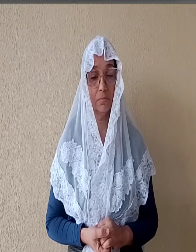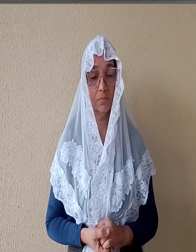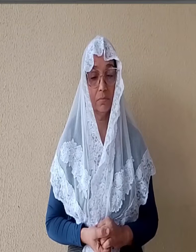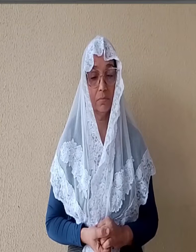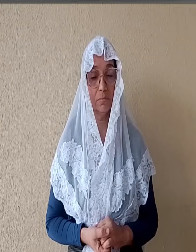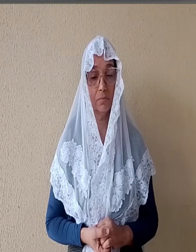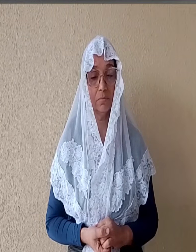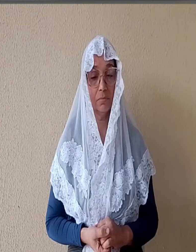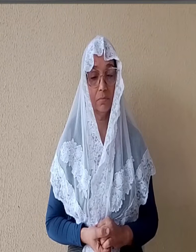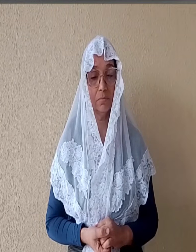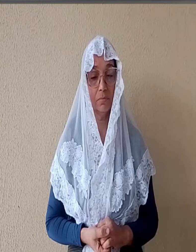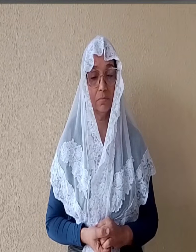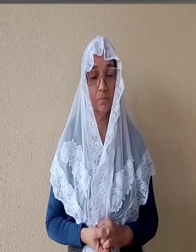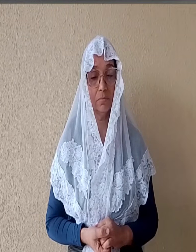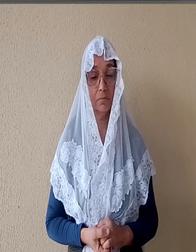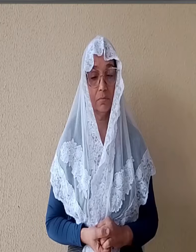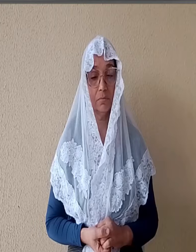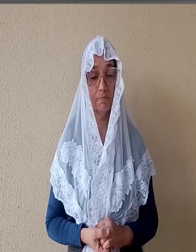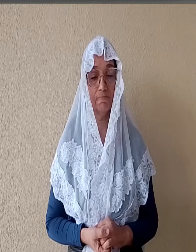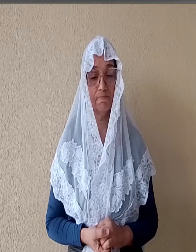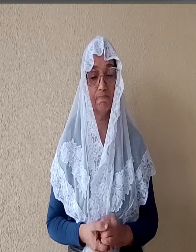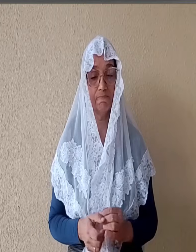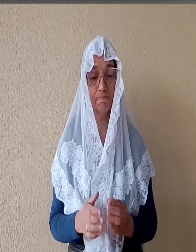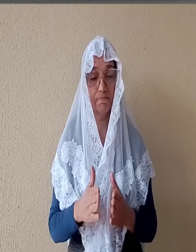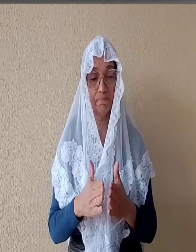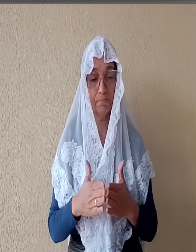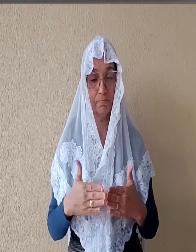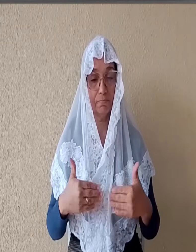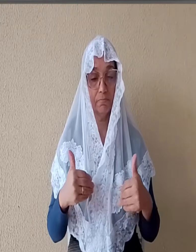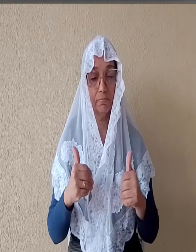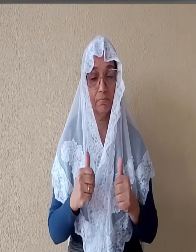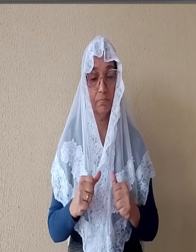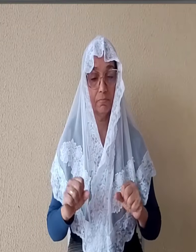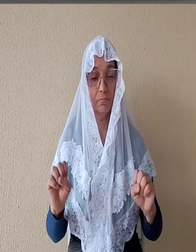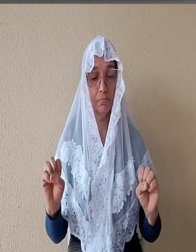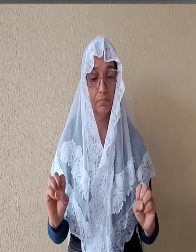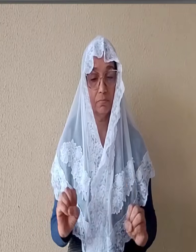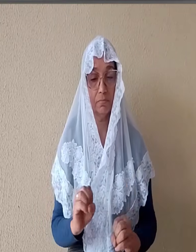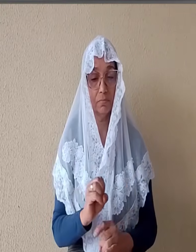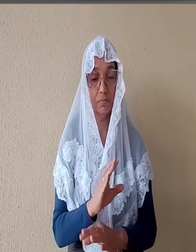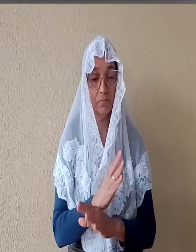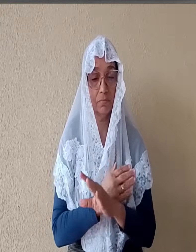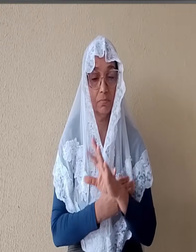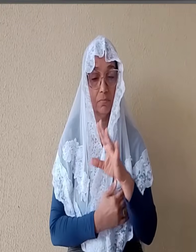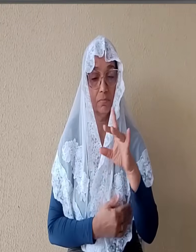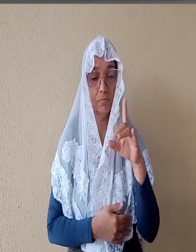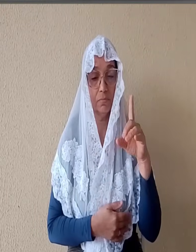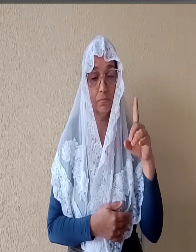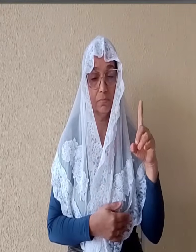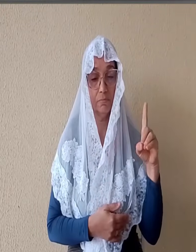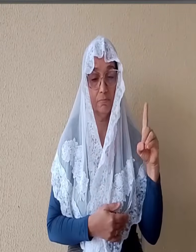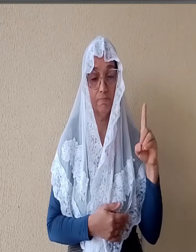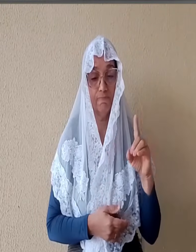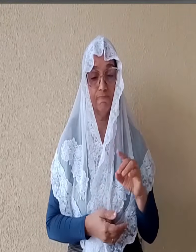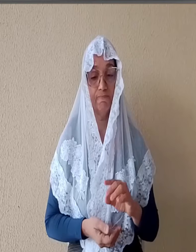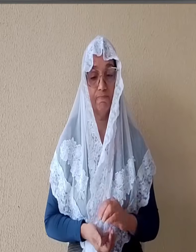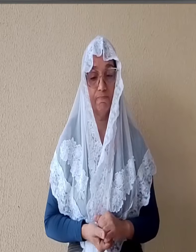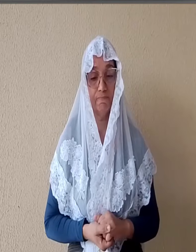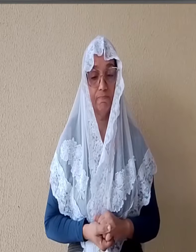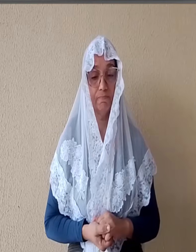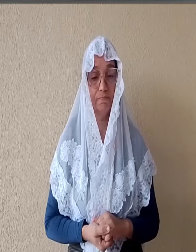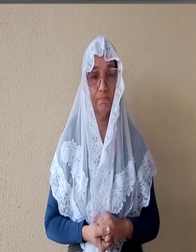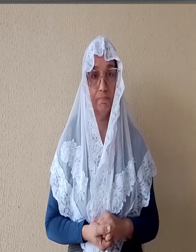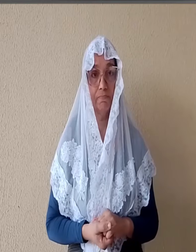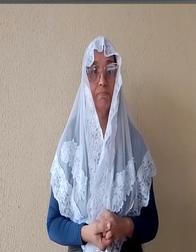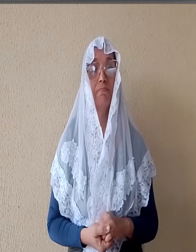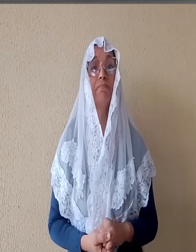bendito. Glória a Deus. Glória a teu nome. Aleluia, Glória a Deus. Glória a Deus. Glória ao nome do Senhor.